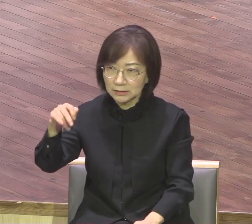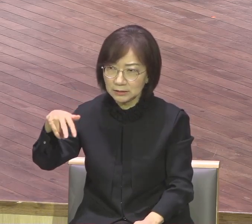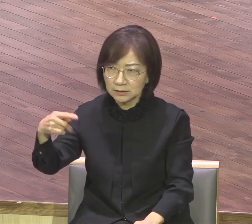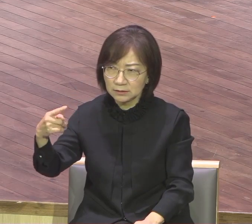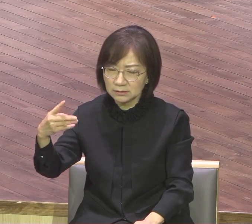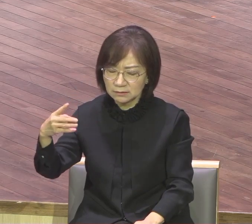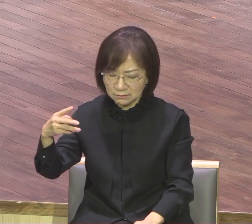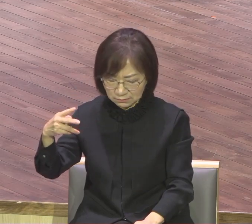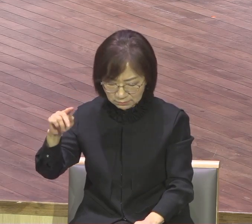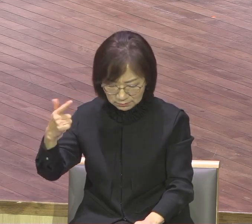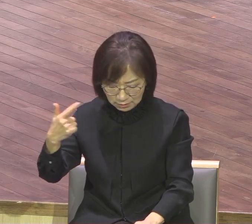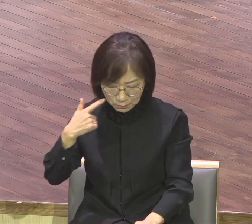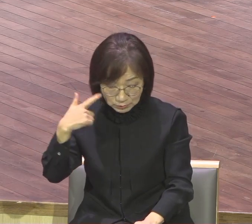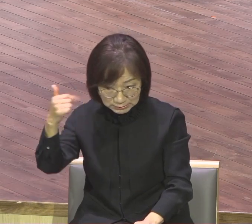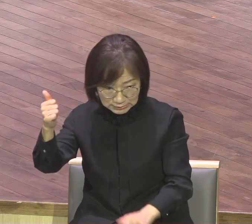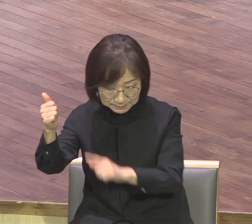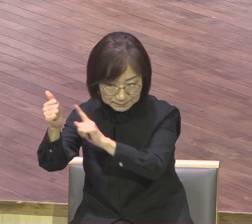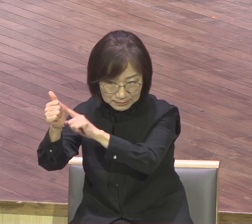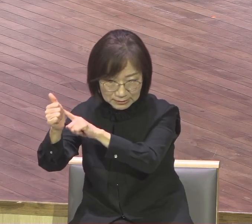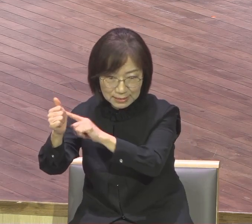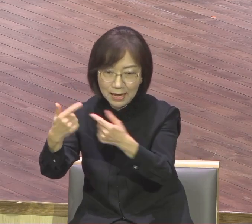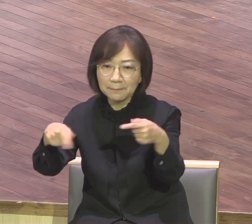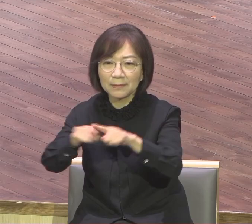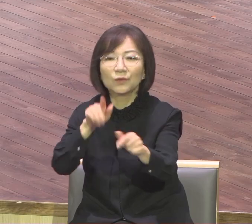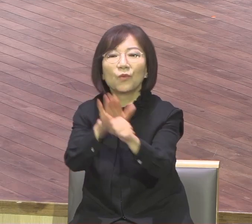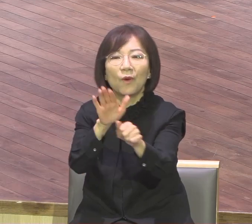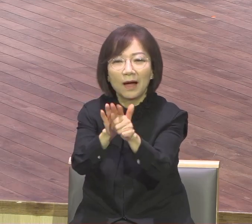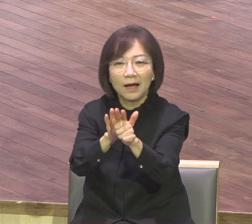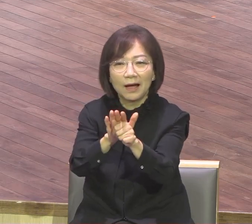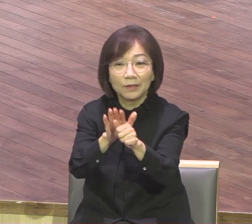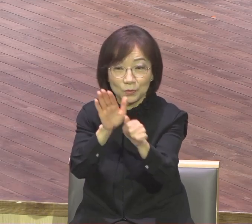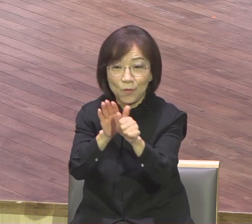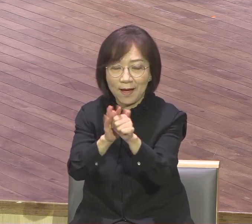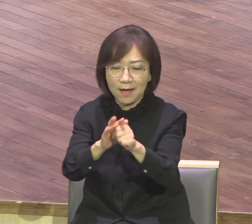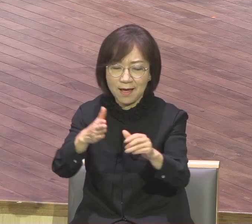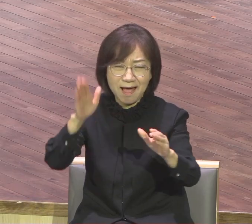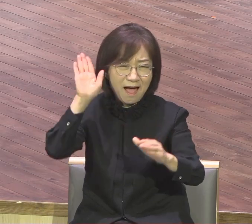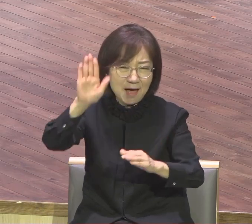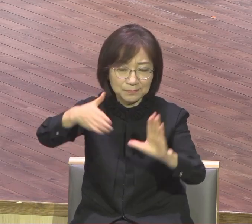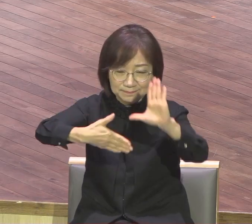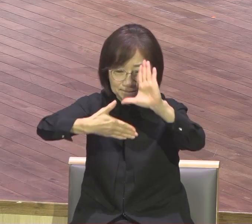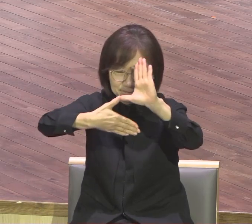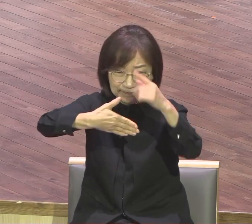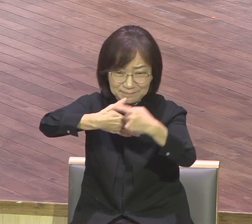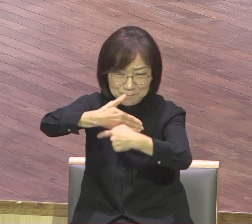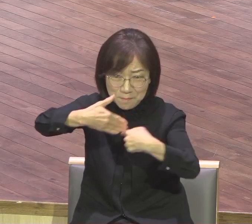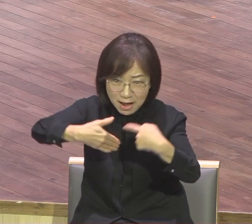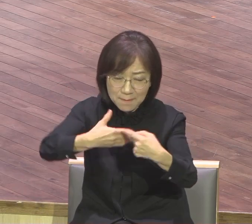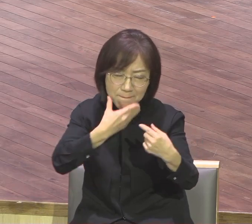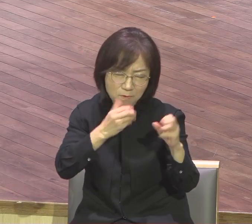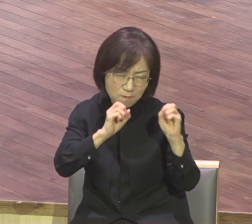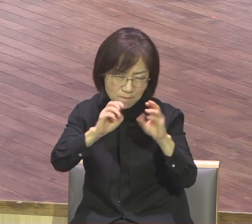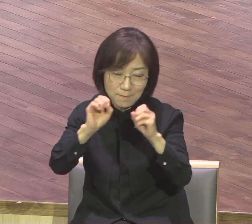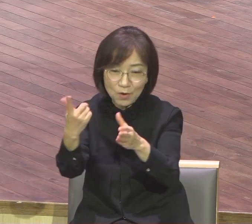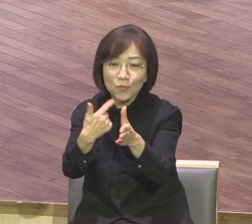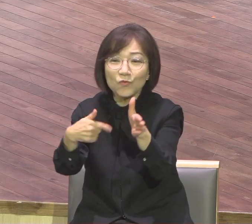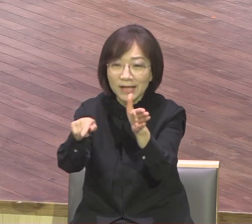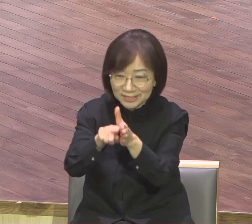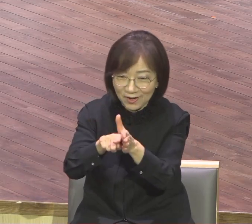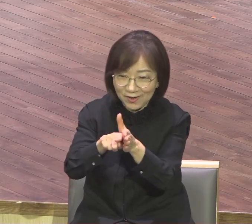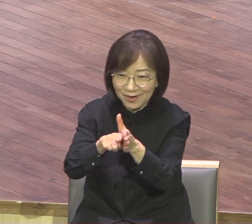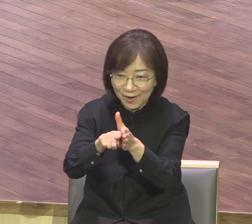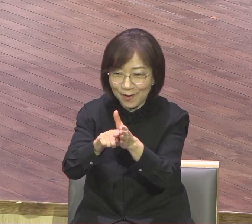이미 하는 교회들이 있기 때문에 협력으로 그렇게 해서 남미 복음화를 위해서 좀 본격적으로 우리가